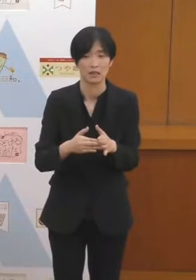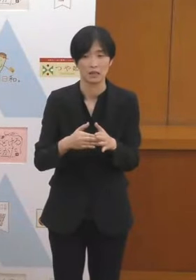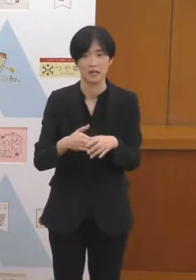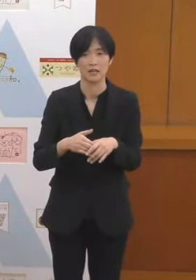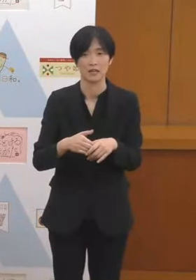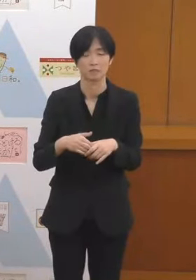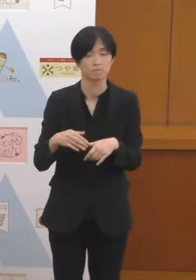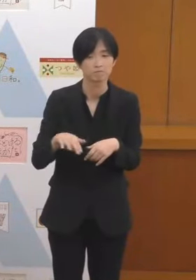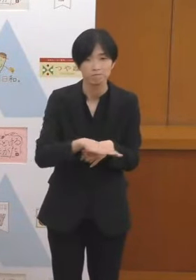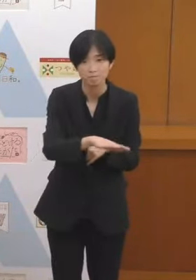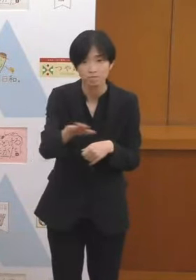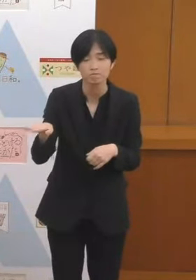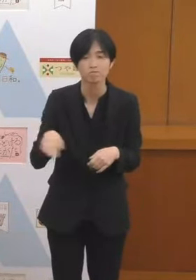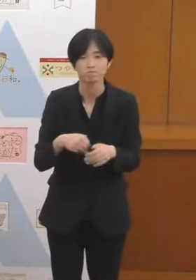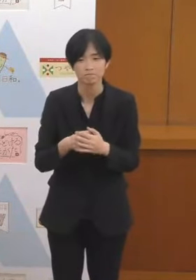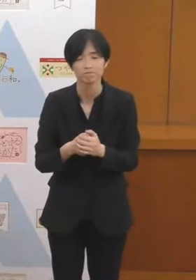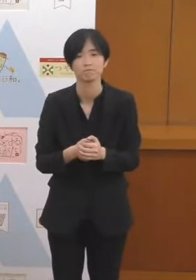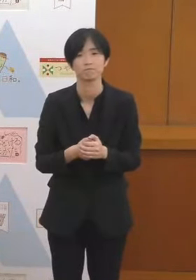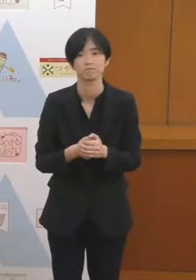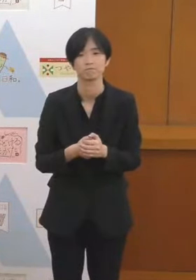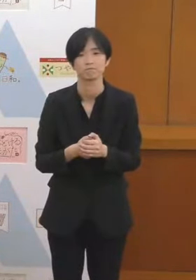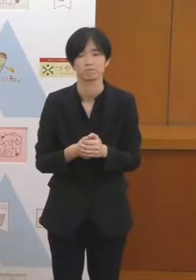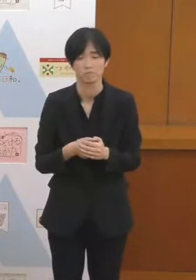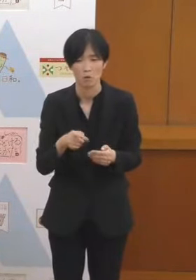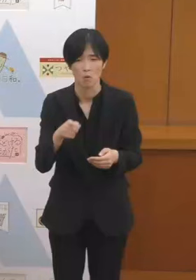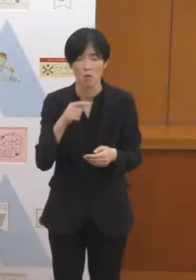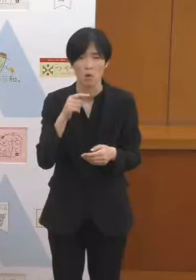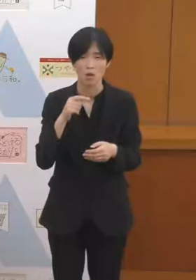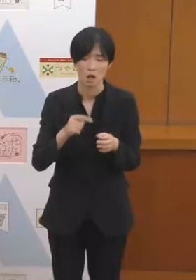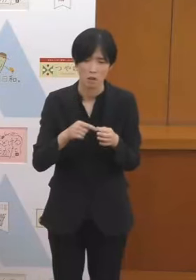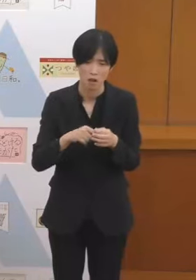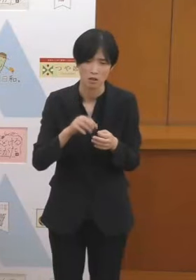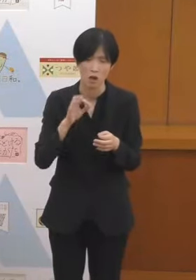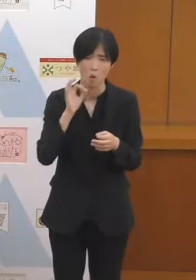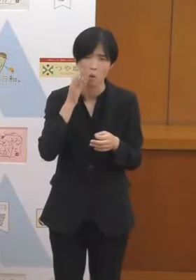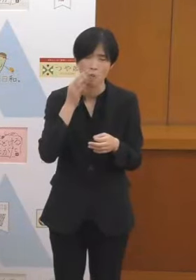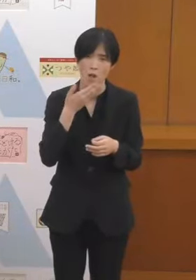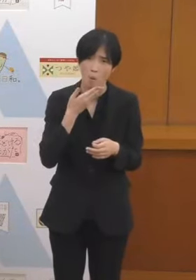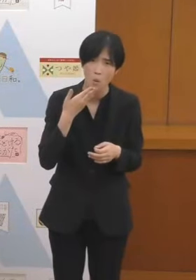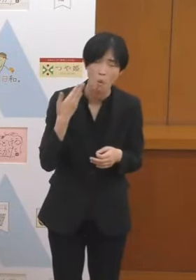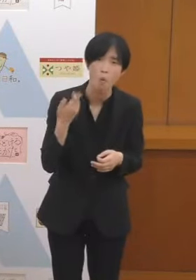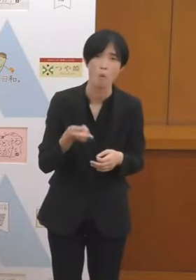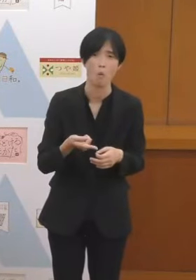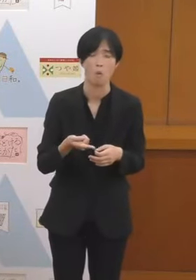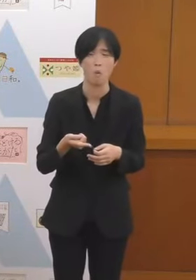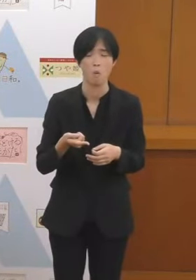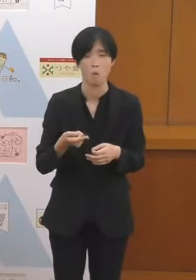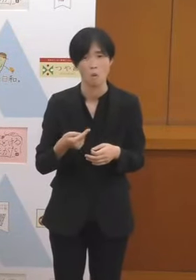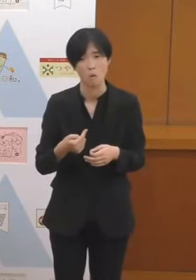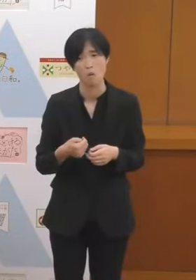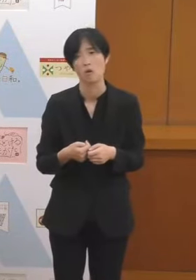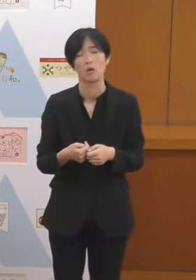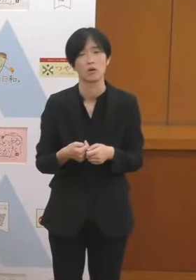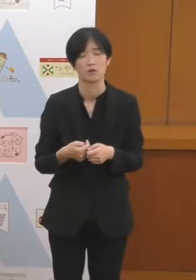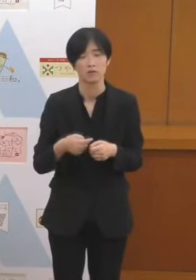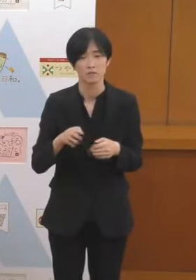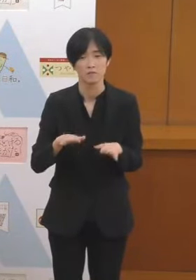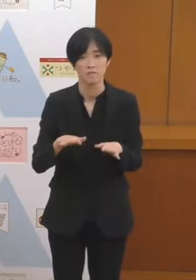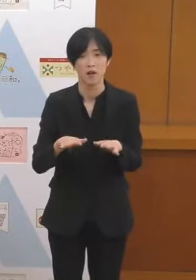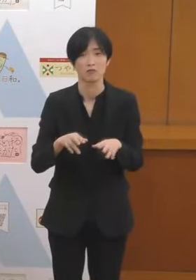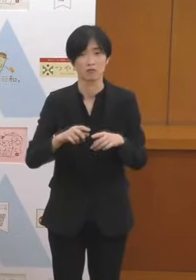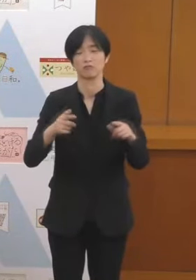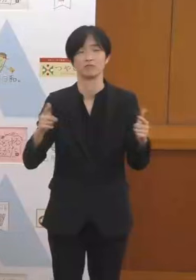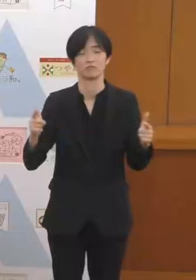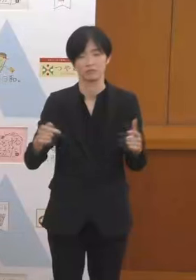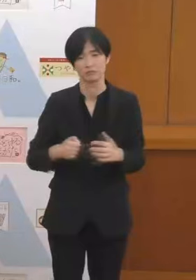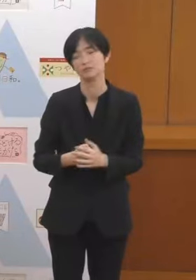えまあの不安になってえいたいているつ姫幸丸というものをですね